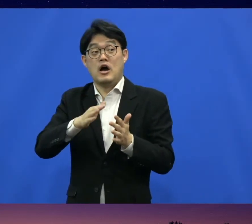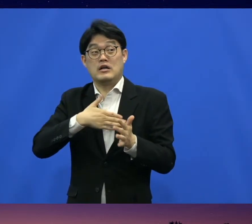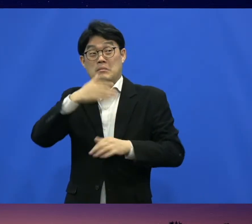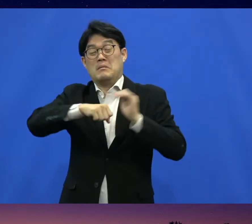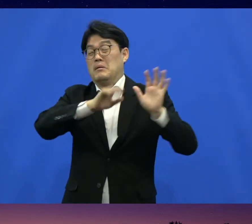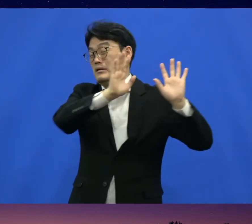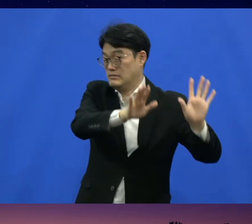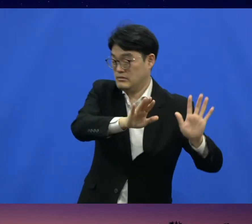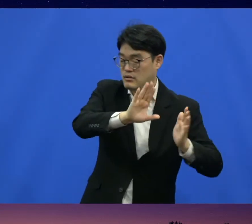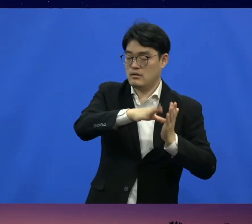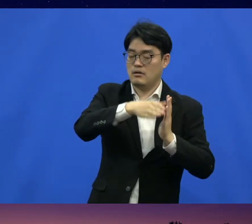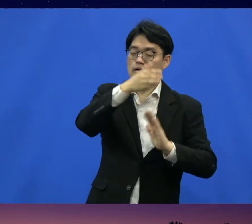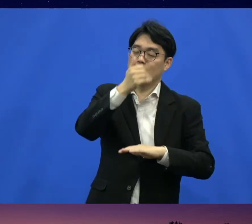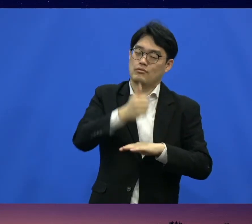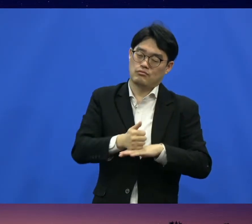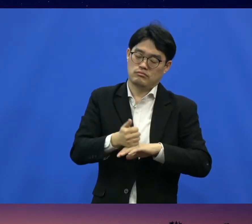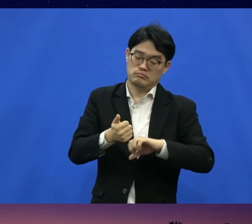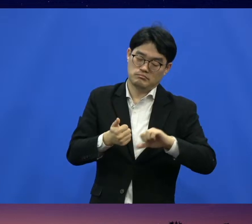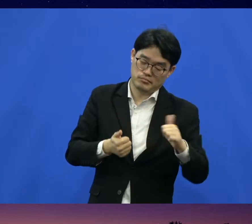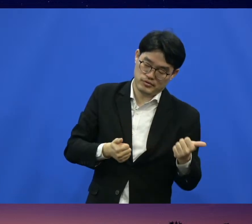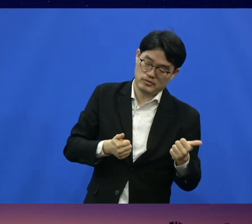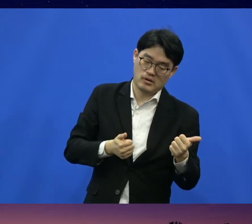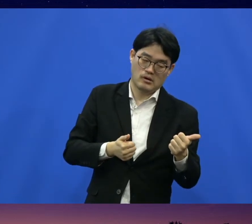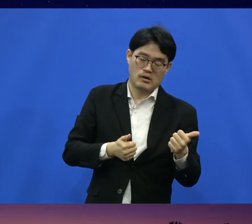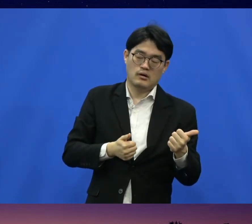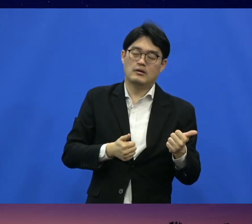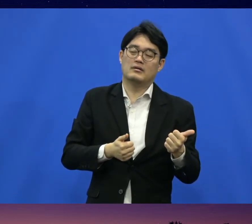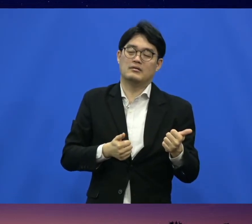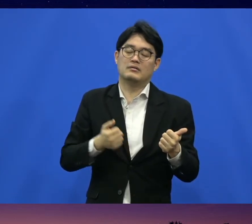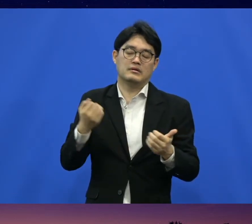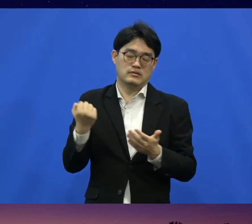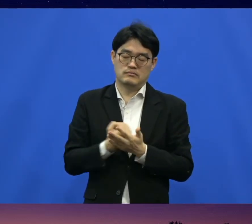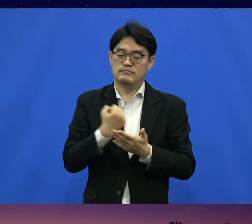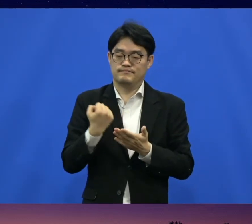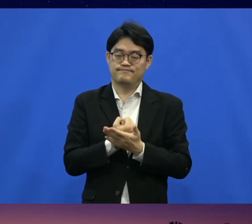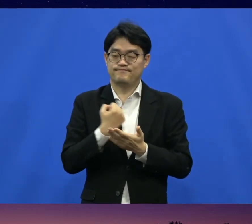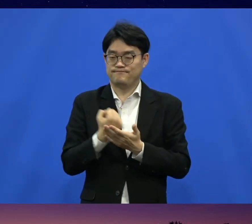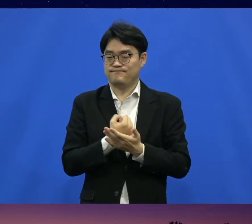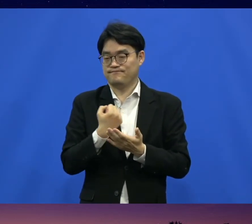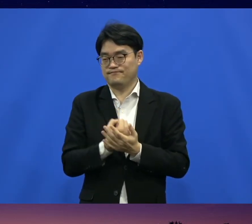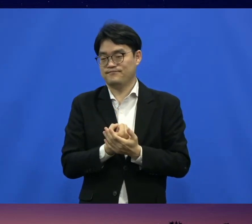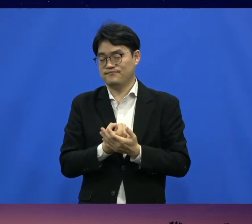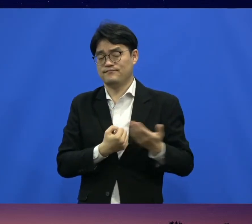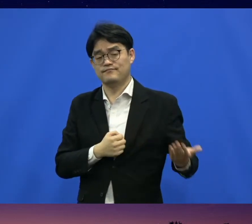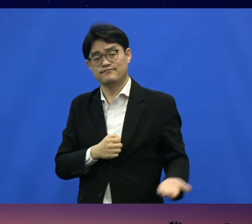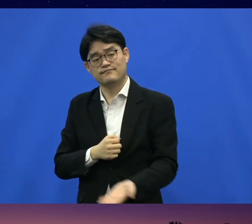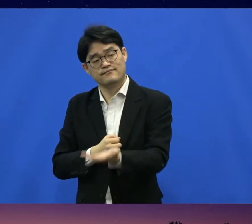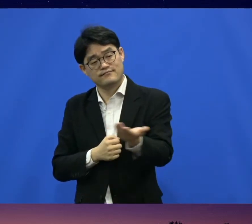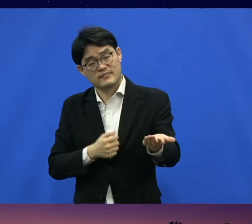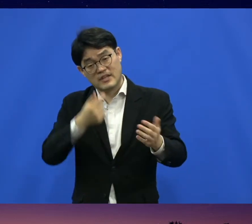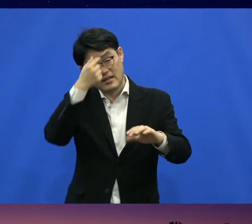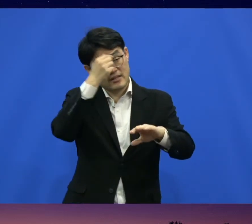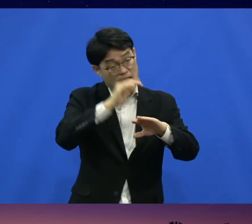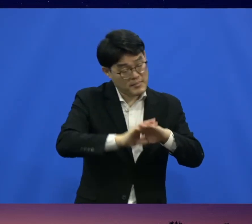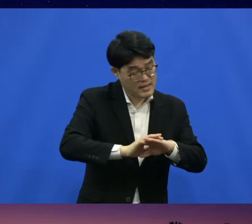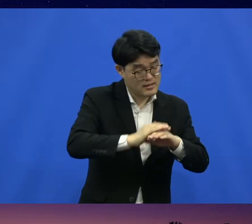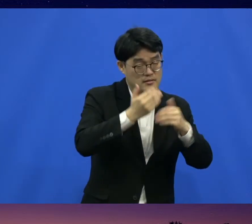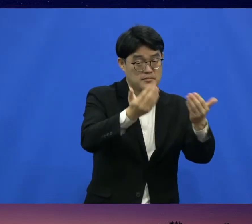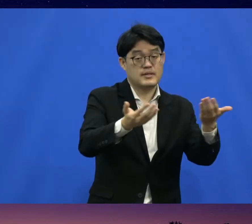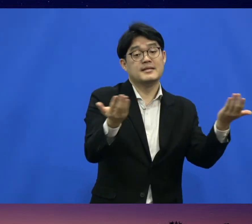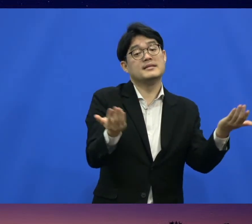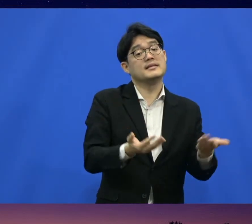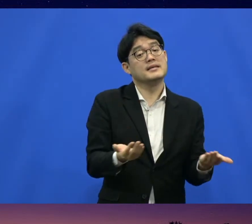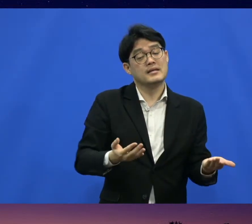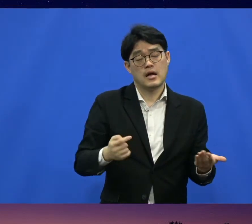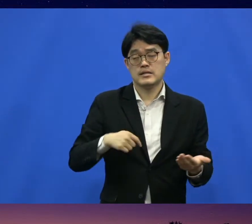여러분 우리가 이 예배를 드리고 하나님을 섬기는 모든 일들이 자기의 방식으로 기능적으로 대하는